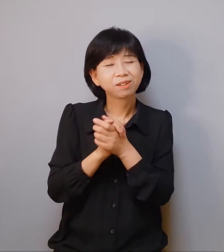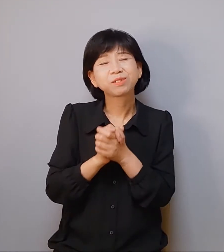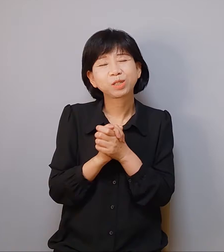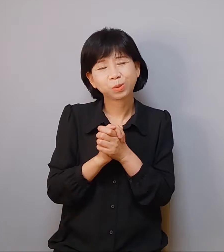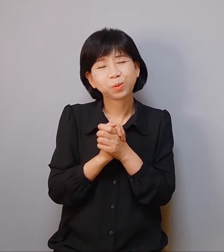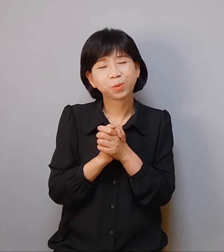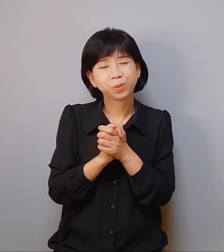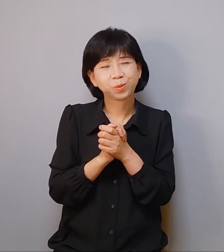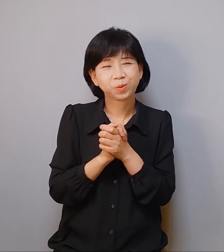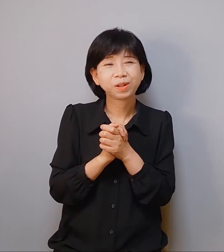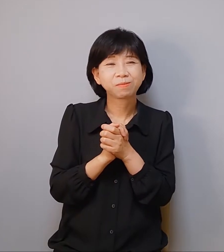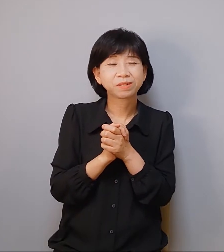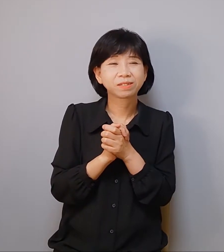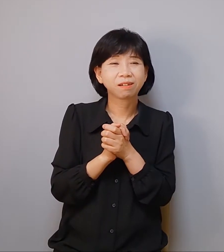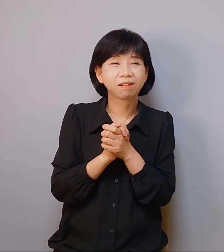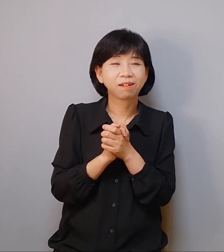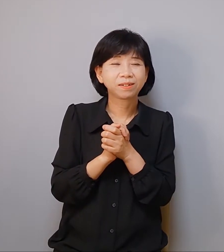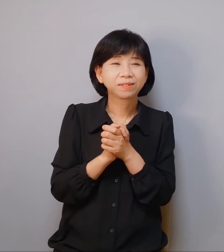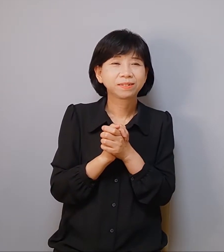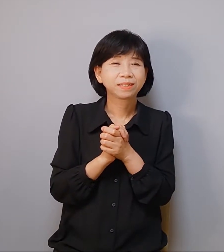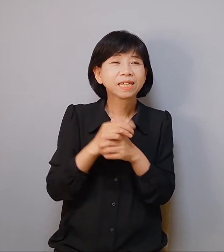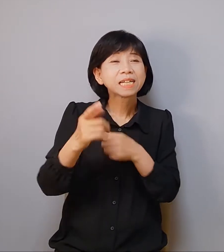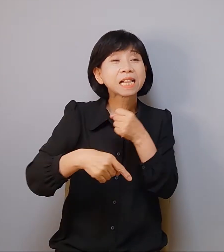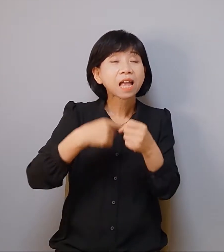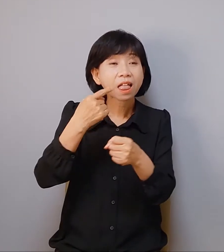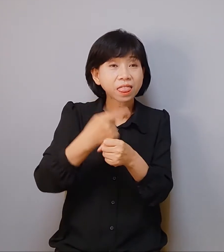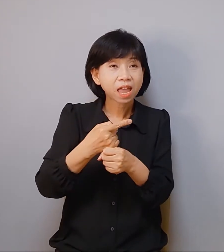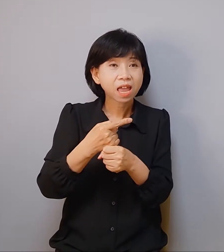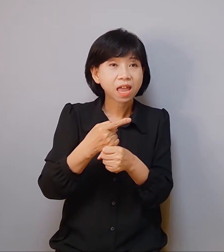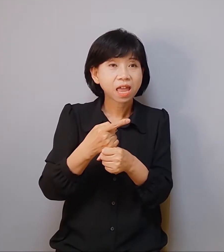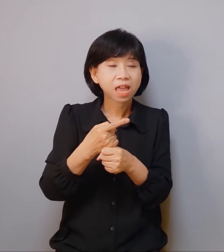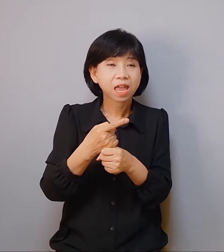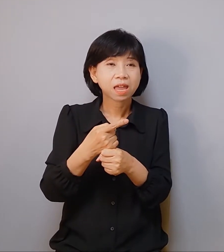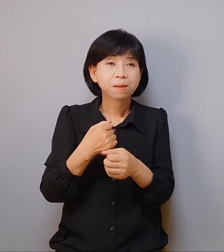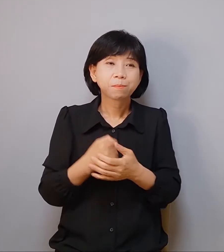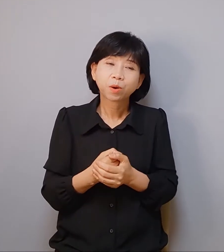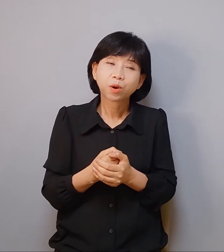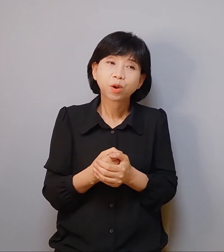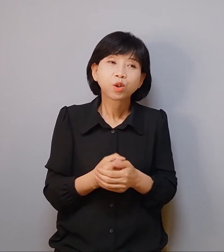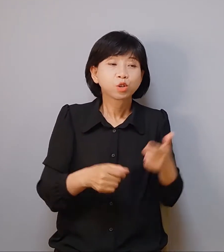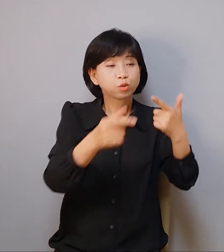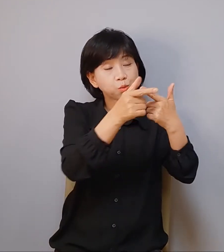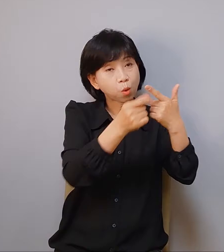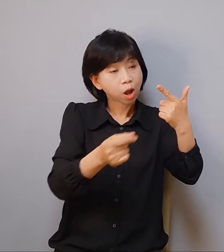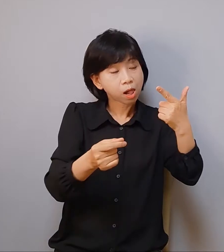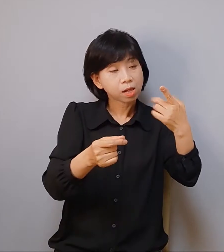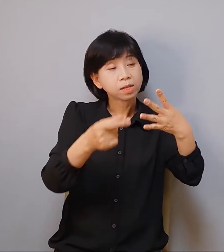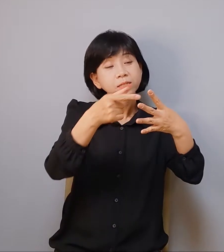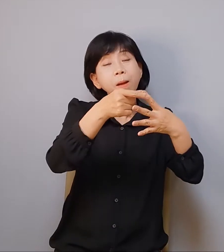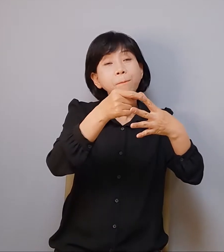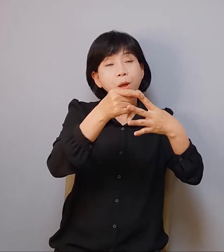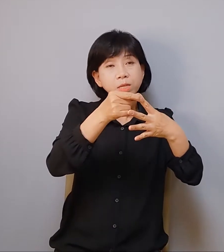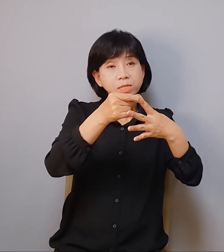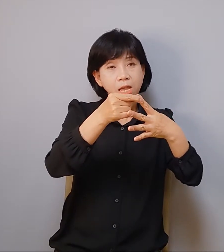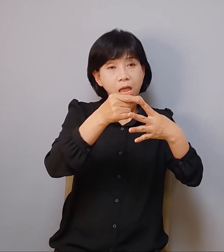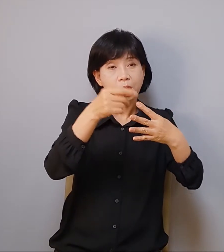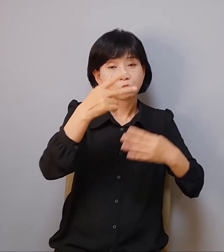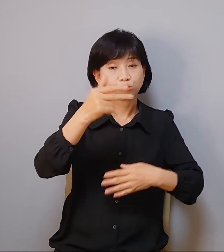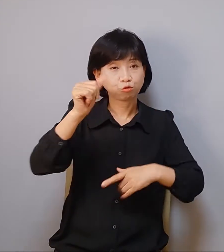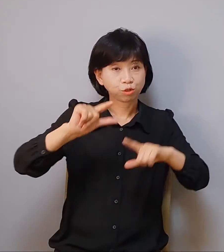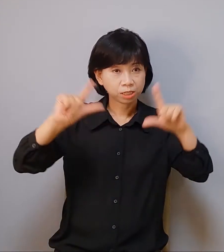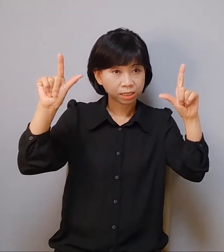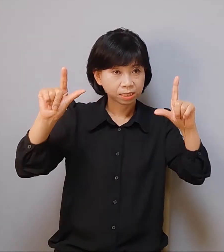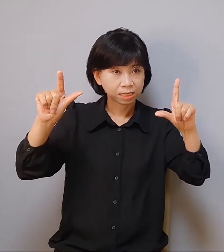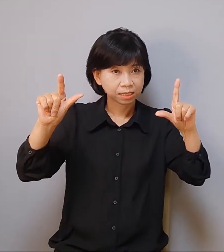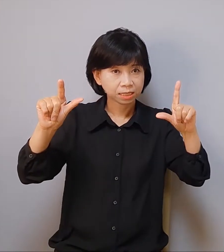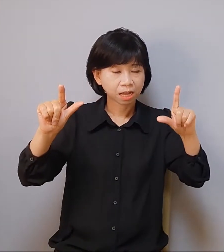번째 주일을 총출석 주일로 정했습니다. 그러니까 6월 첫 번째 주일은 사랑하는 우리 교회 성도들이 안 나오셨던